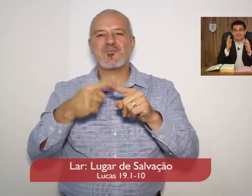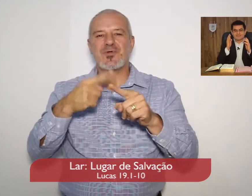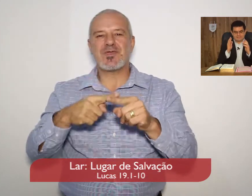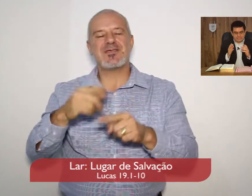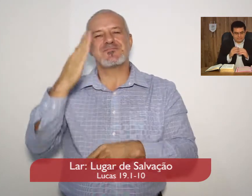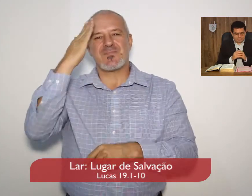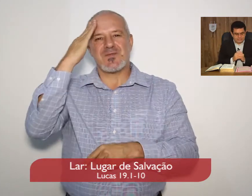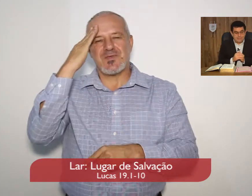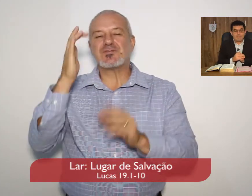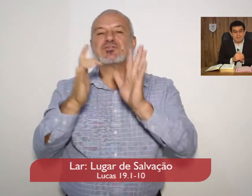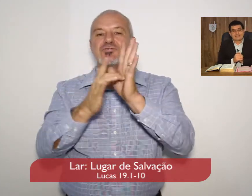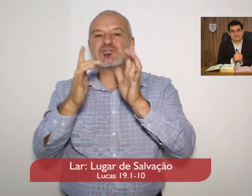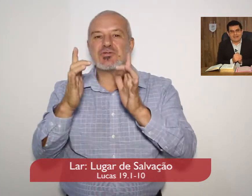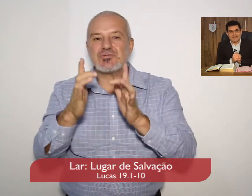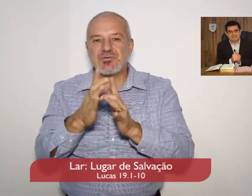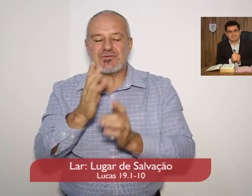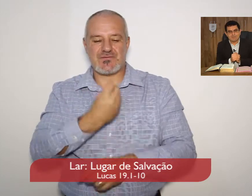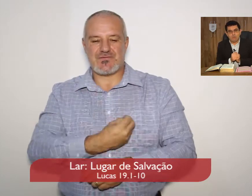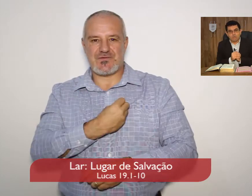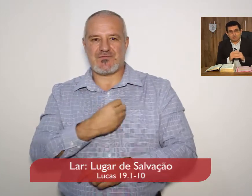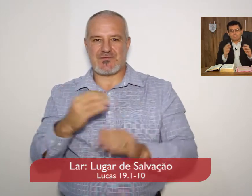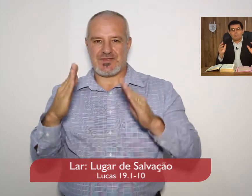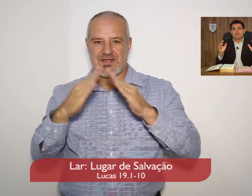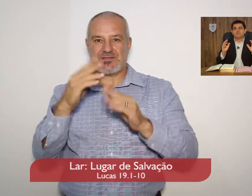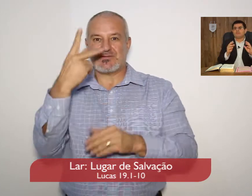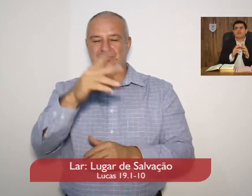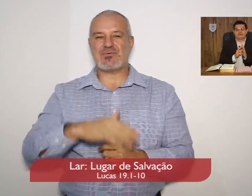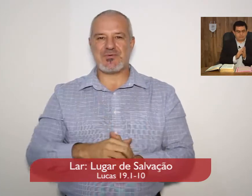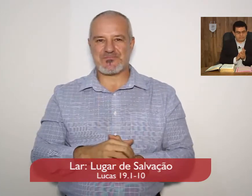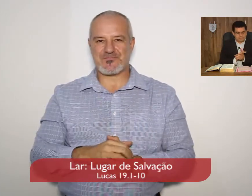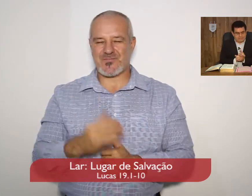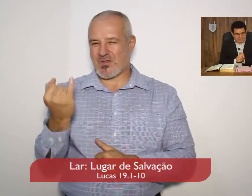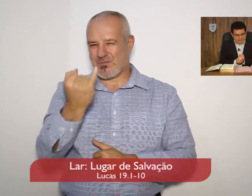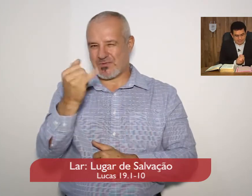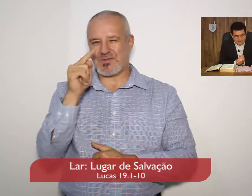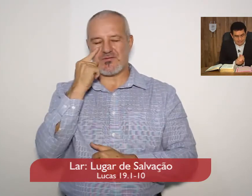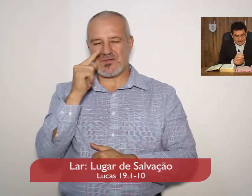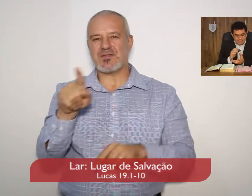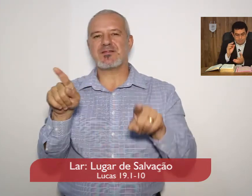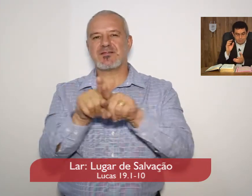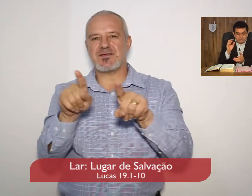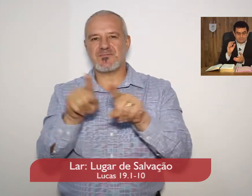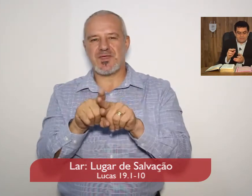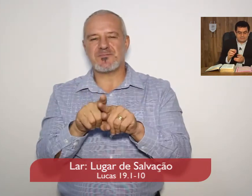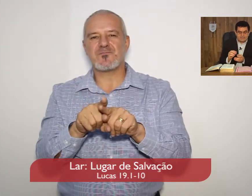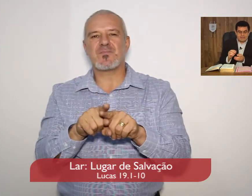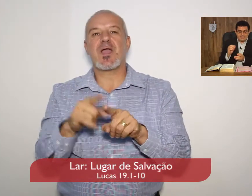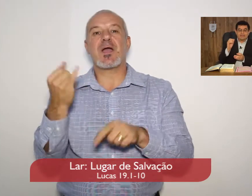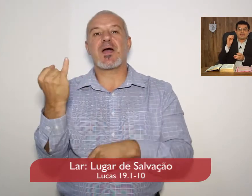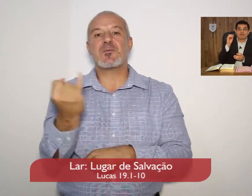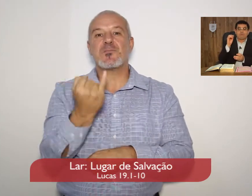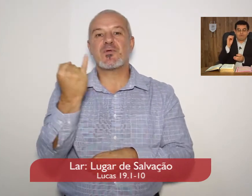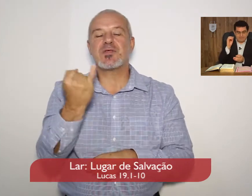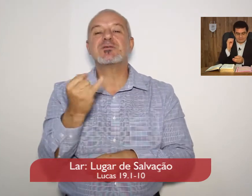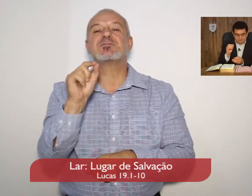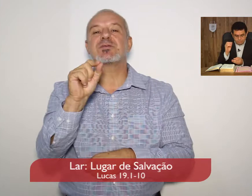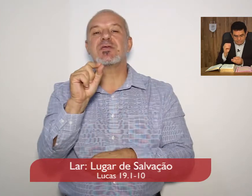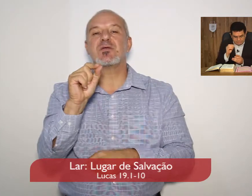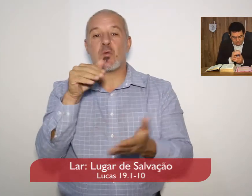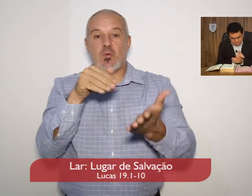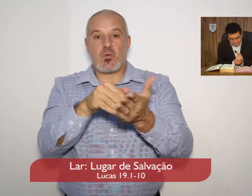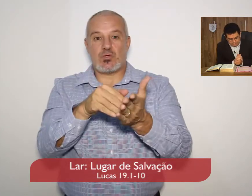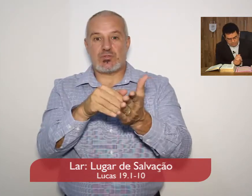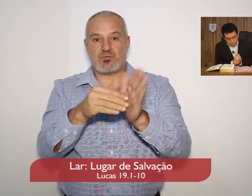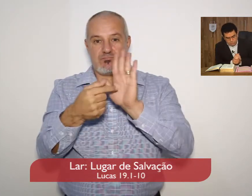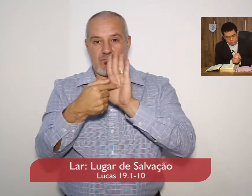Jesus esteja nesta casa. O último ponto que queremos destacar, a importância da conversão e